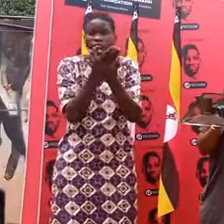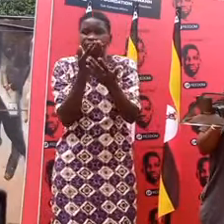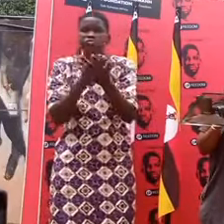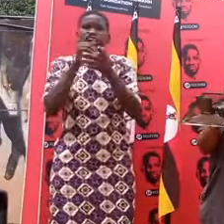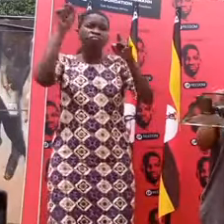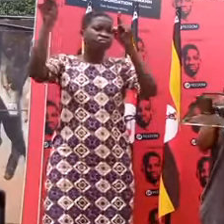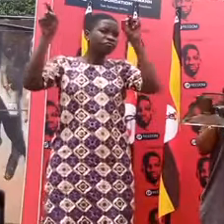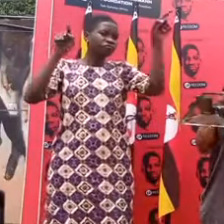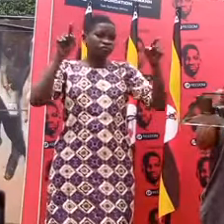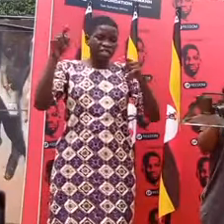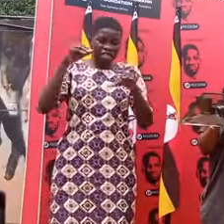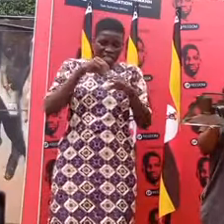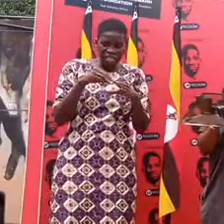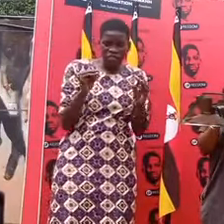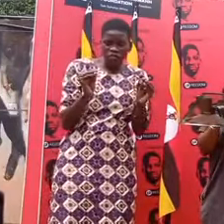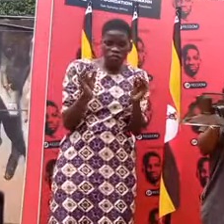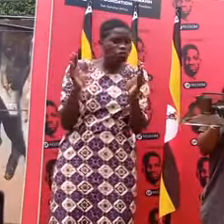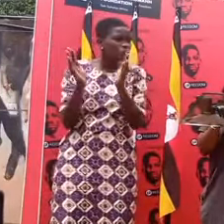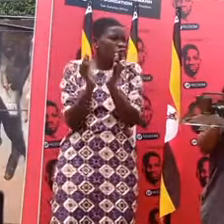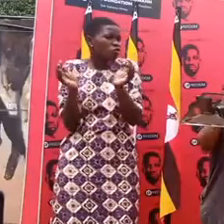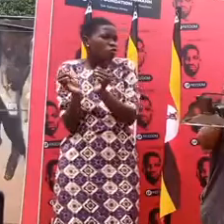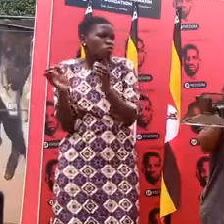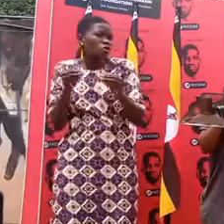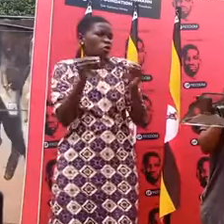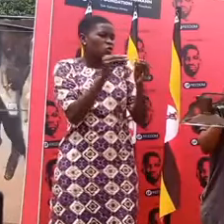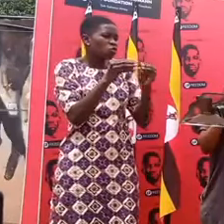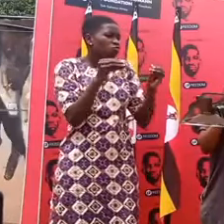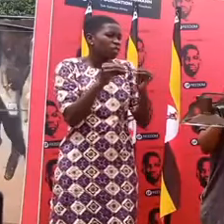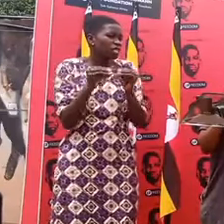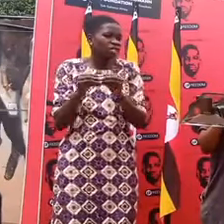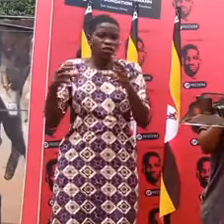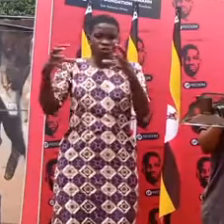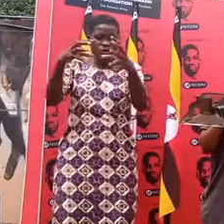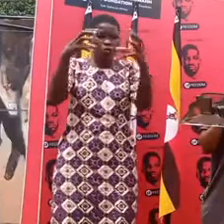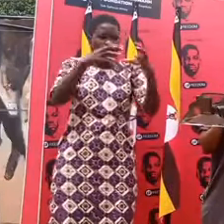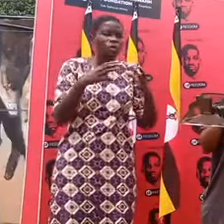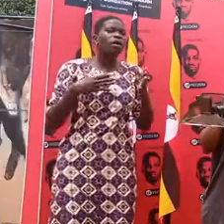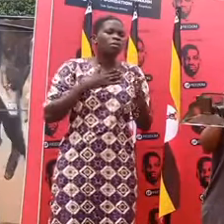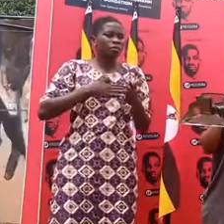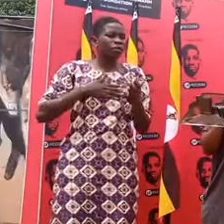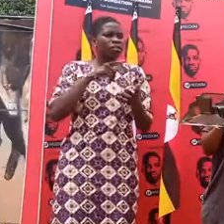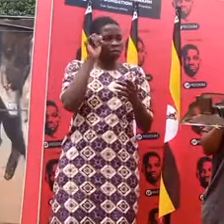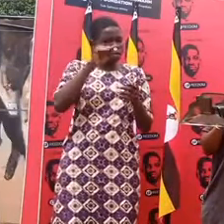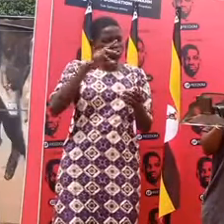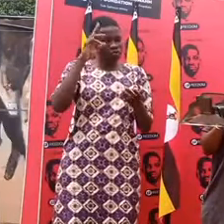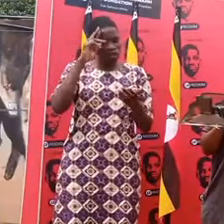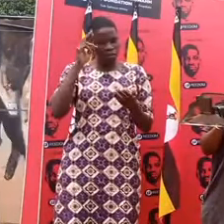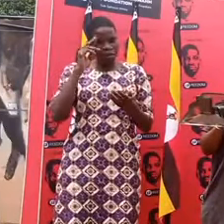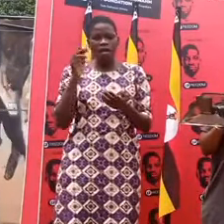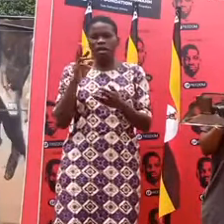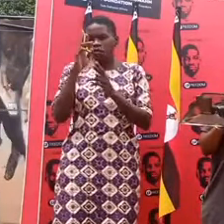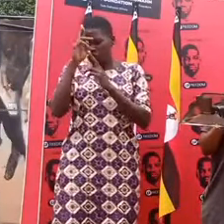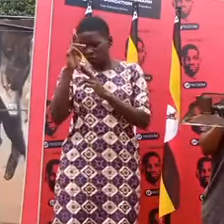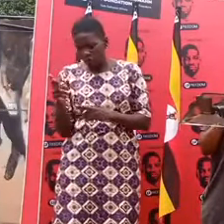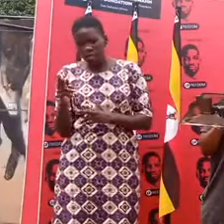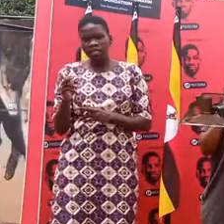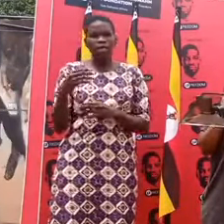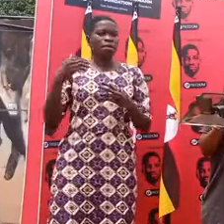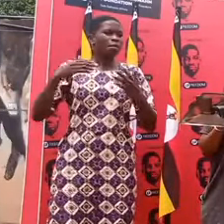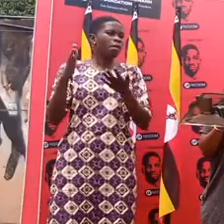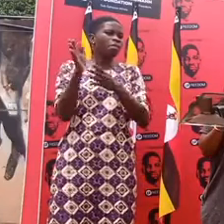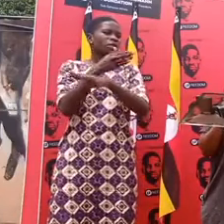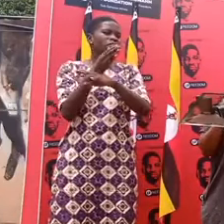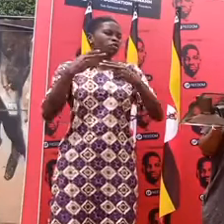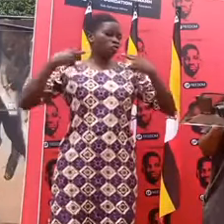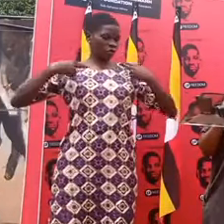obutono, neenga mbubo velela amateka ga Ministry of Health aga kwa